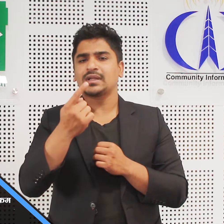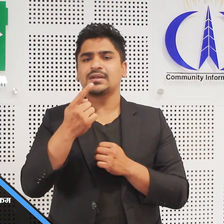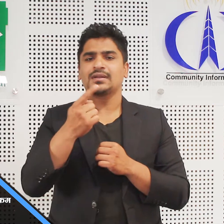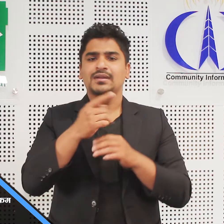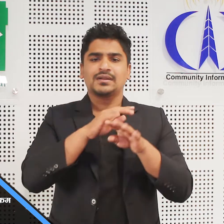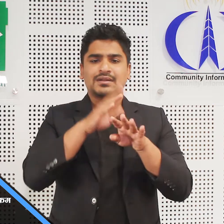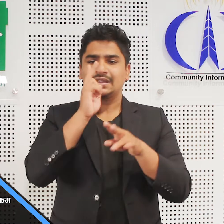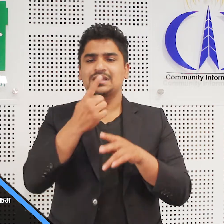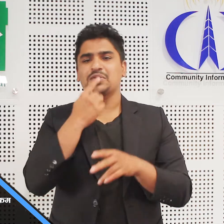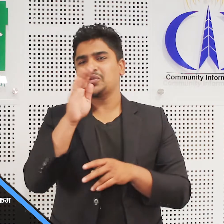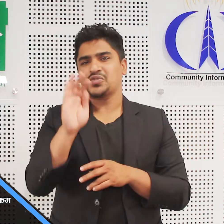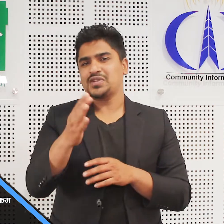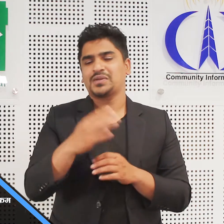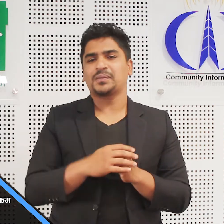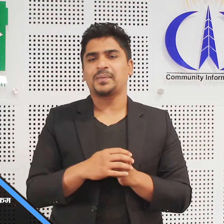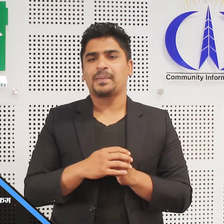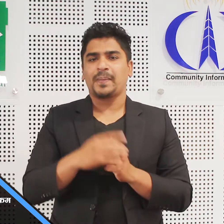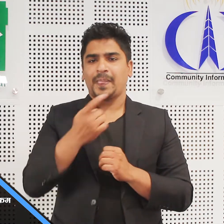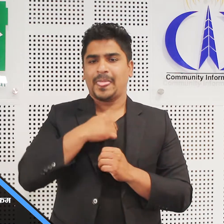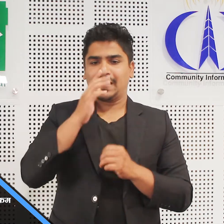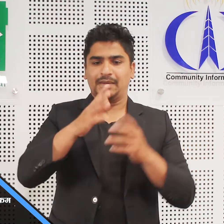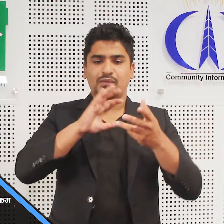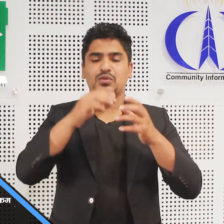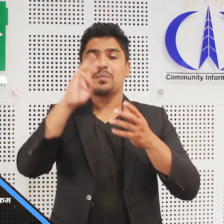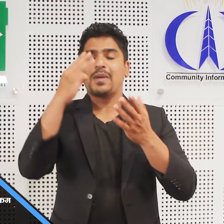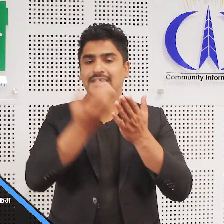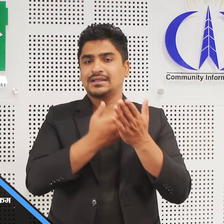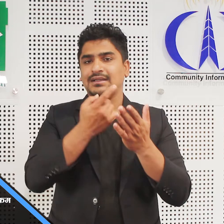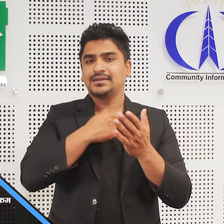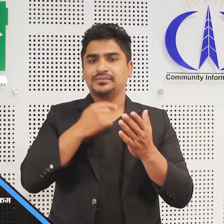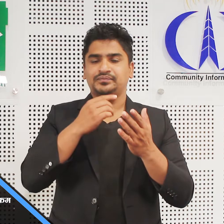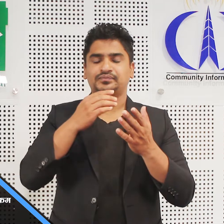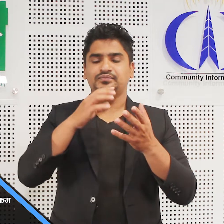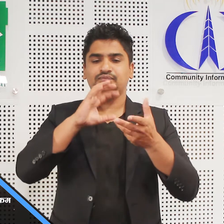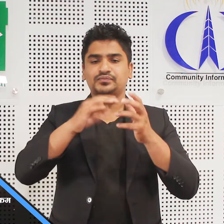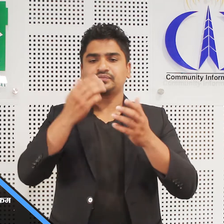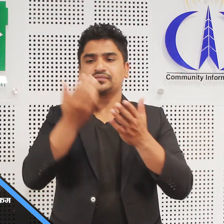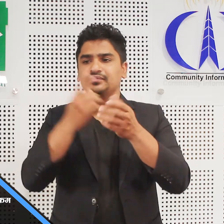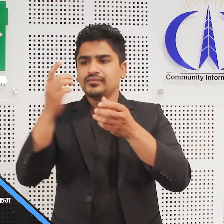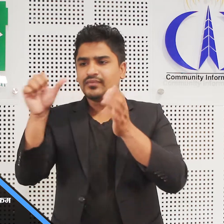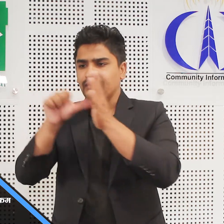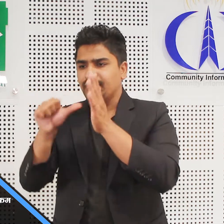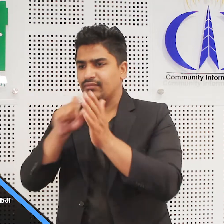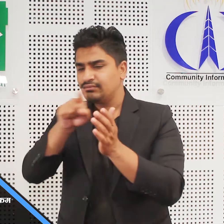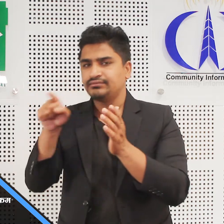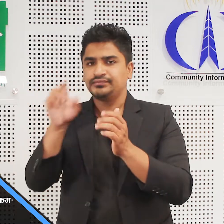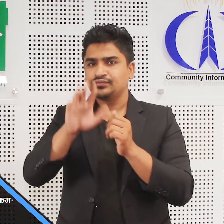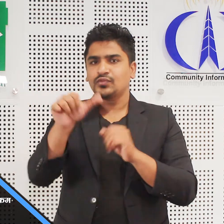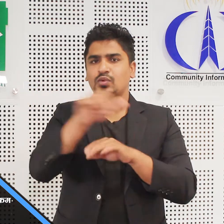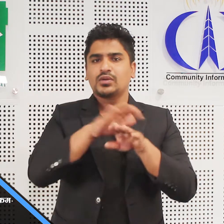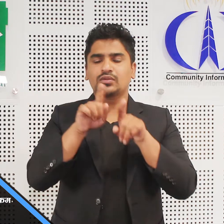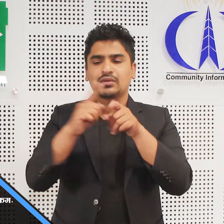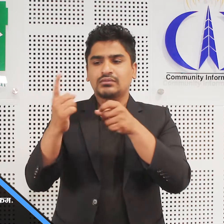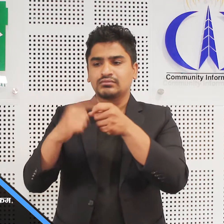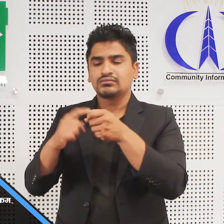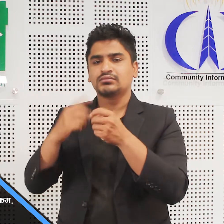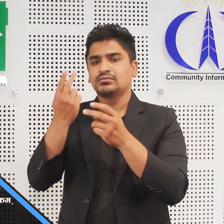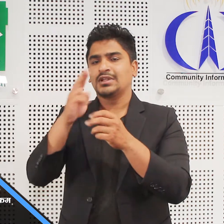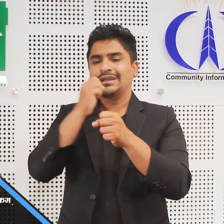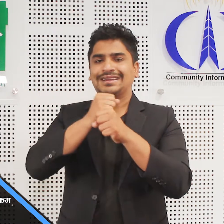केही अध्ययन गर्नुभएको छ, कस्तो खालको सहयोग गरिरहेको छ? हाम्रो त कस्तो हुन्छ भने हामी त सबै गर्न सक्दैनौँ होइन, हामीले त उद्यमी महासङ्घ हाम्रो चाहिँ